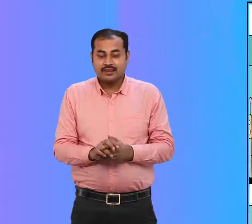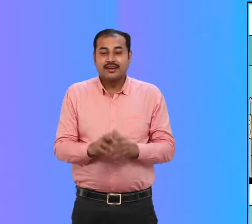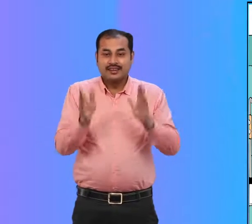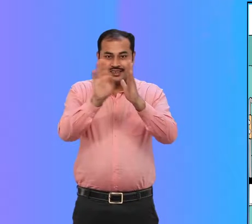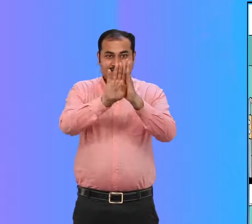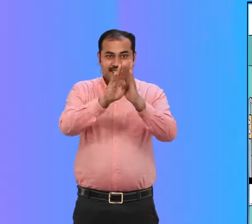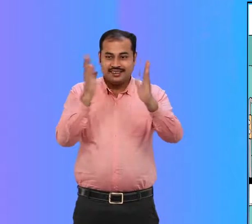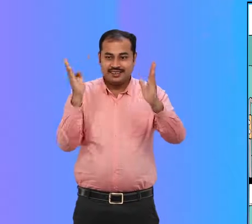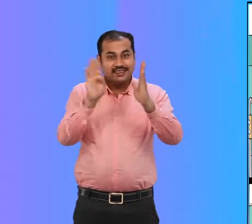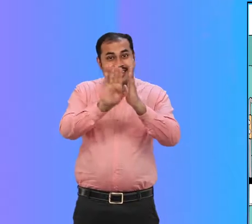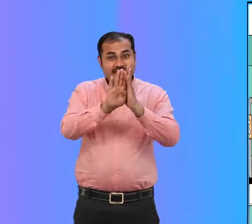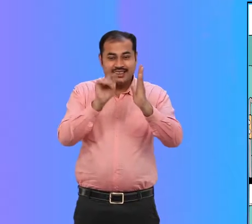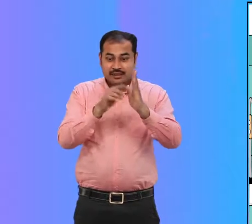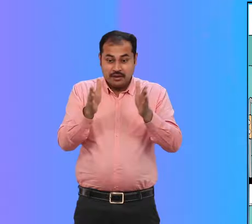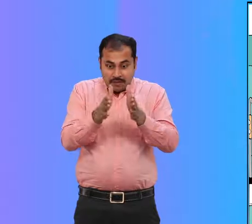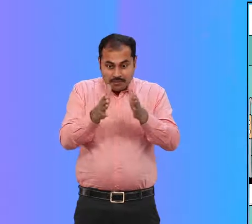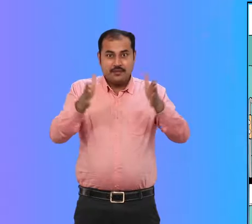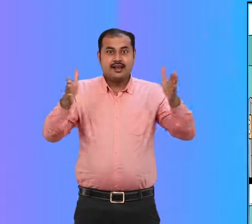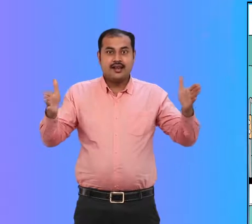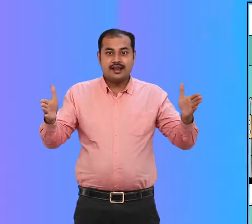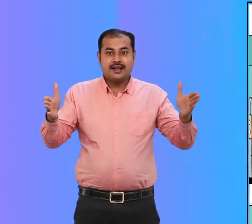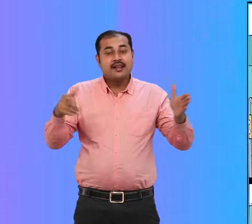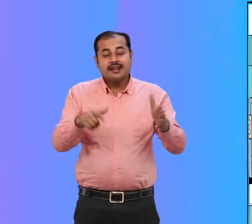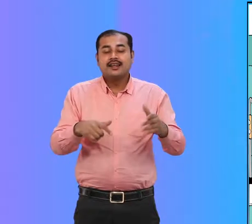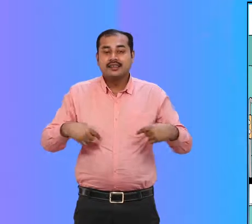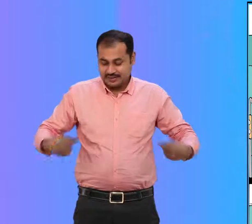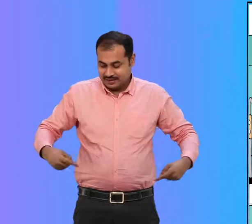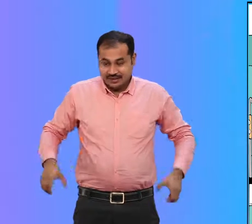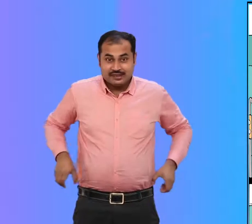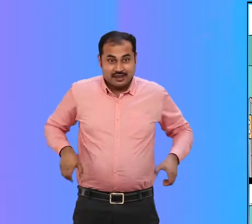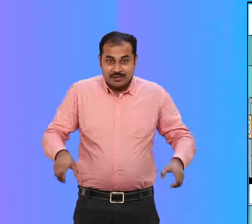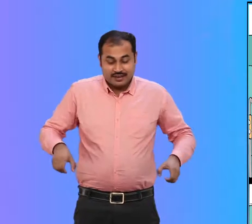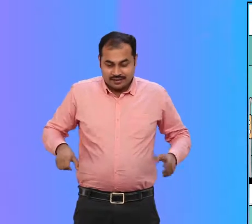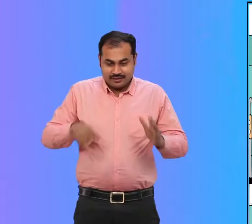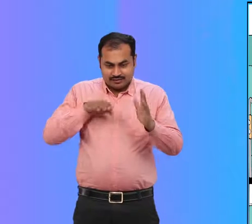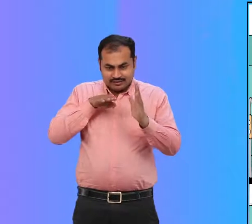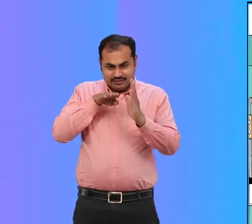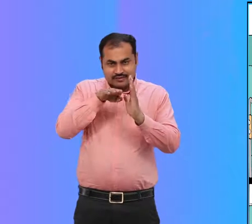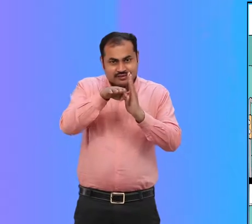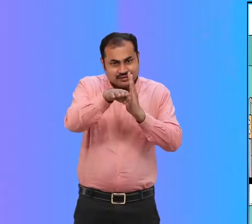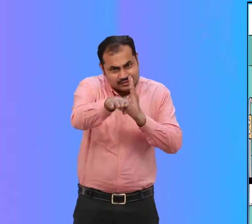कि इसके चौड़े दरवाजे से वीर्य आसानी से अंदर बाहर आ जा सकती है